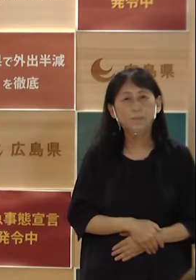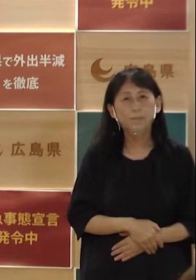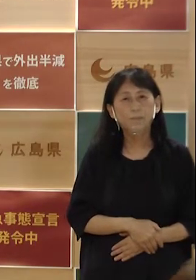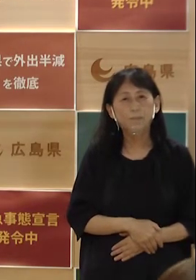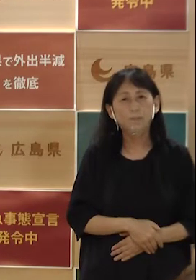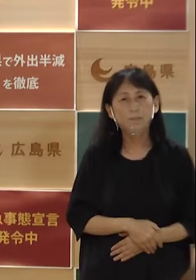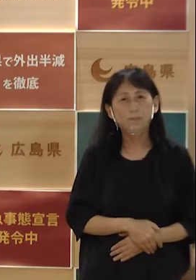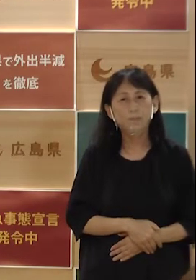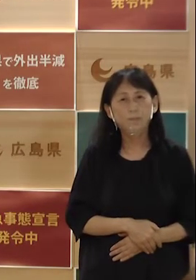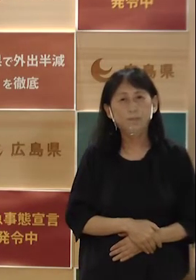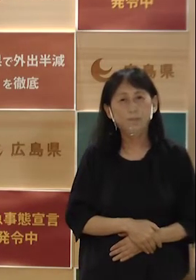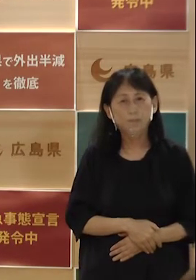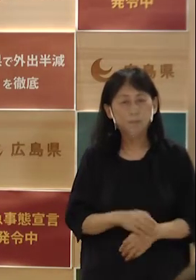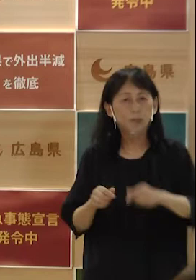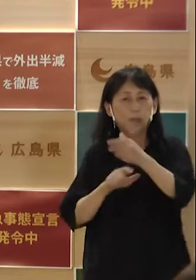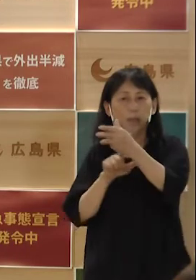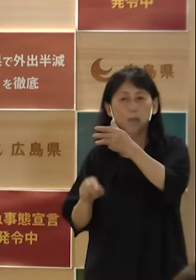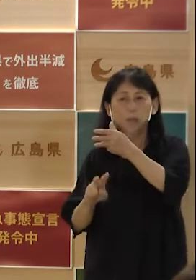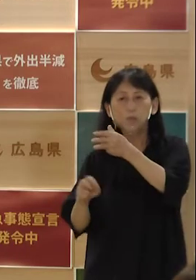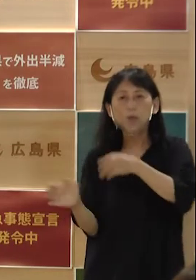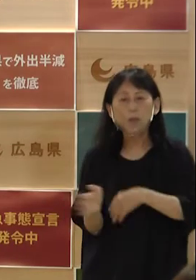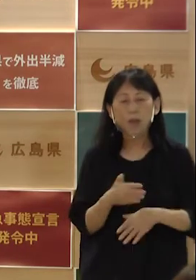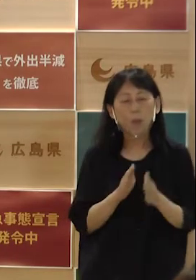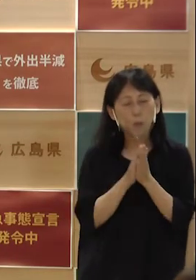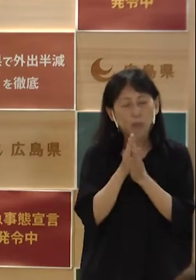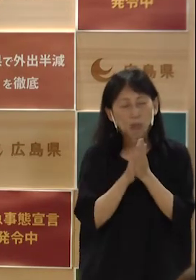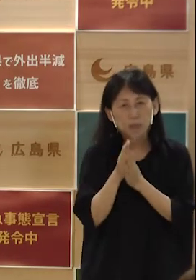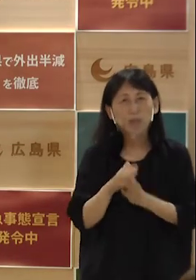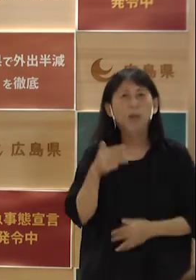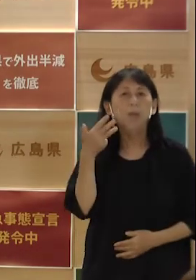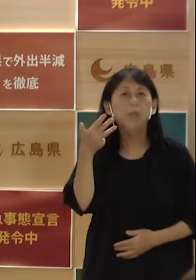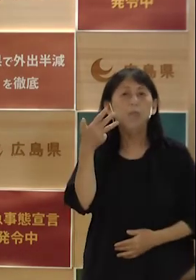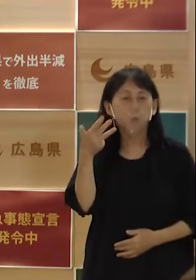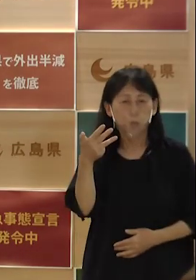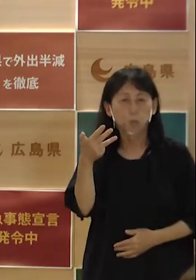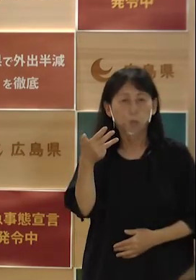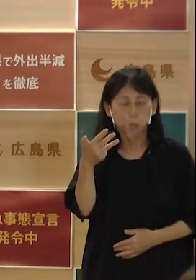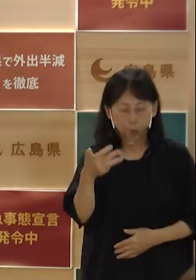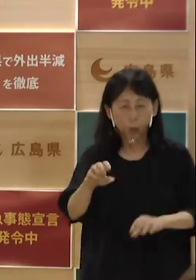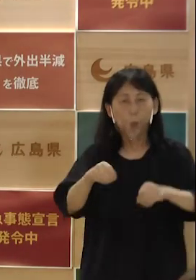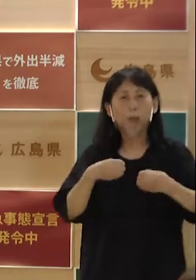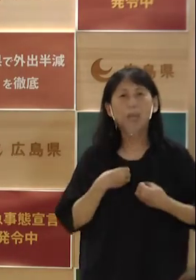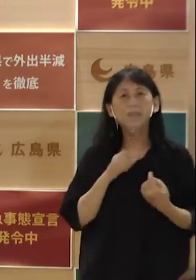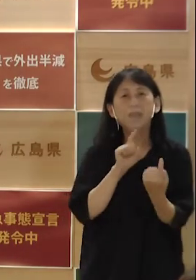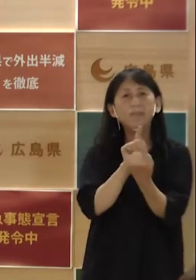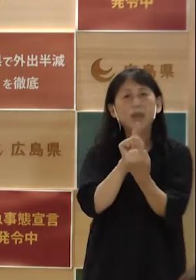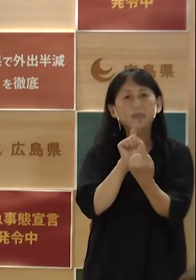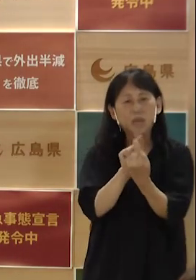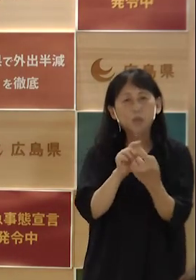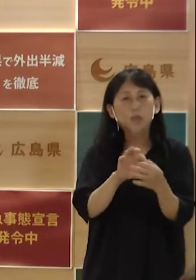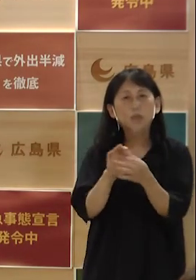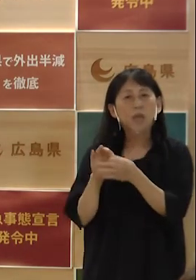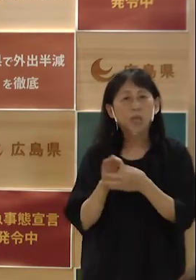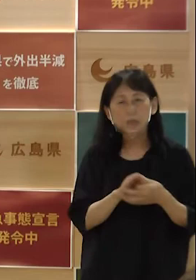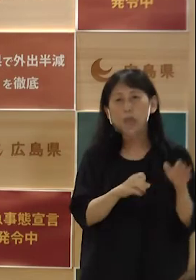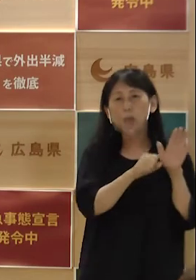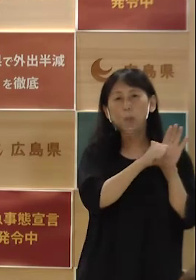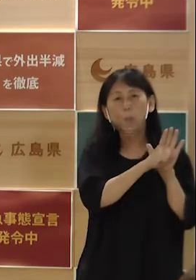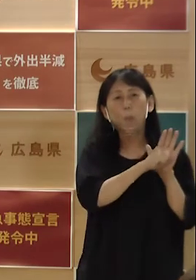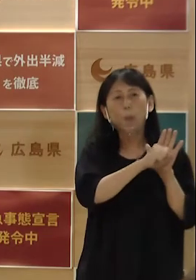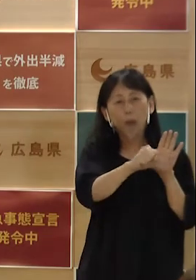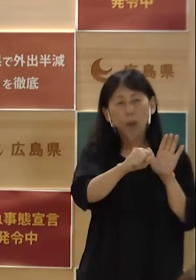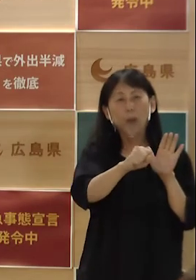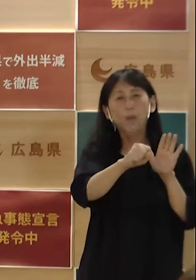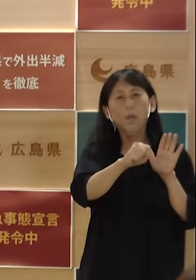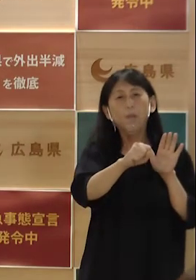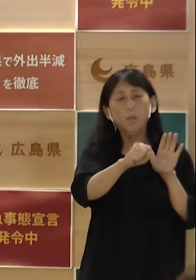これは8月20日からお願いしてきた8つの徹底した感染対策についてですね、少しずつ効果が現れ